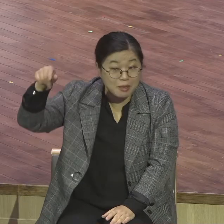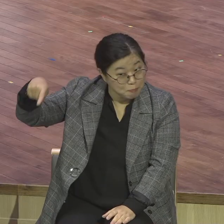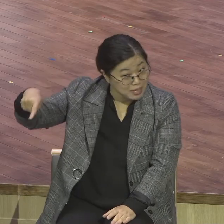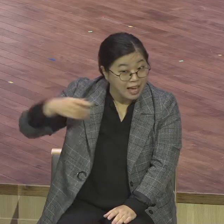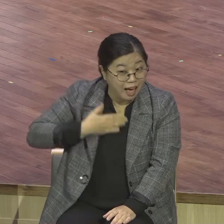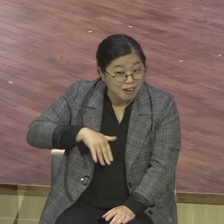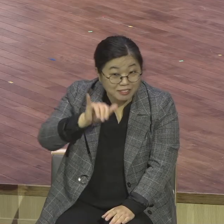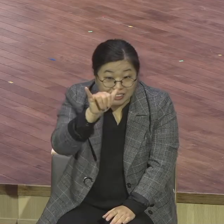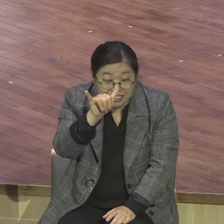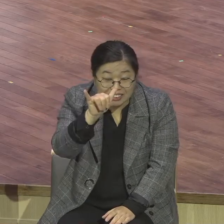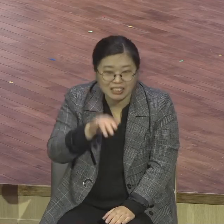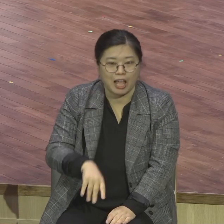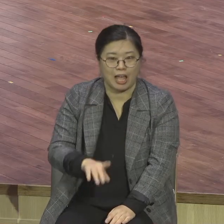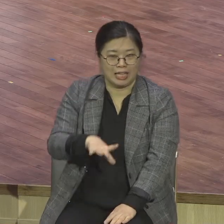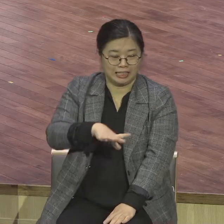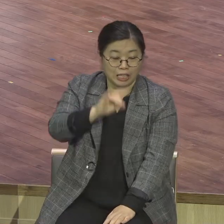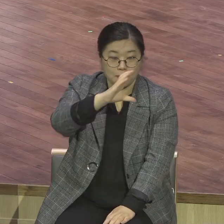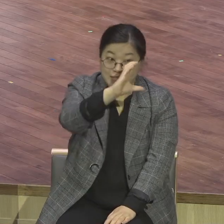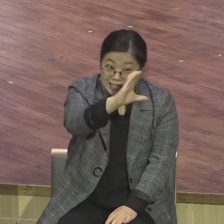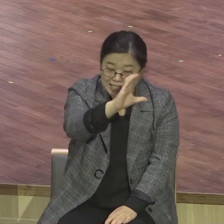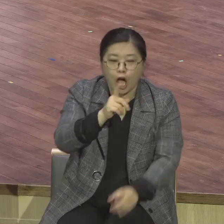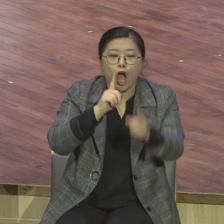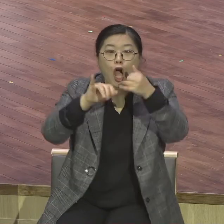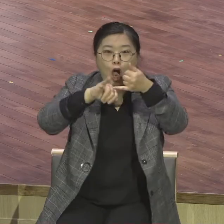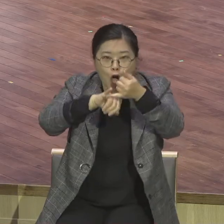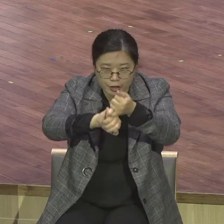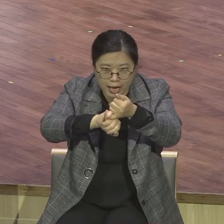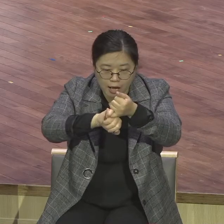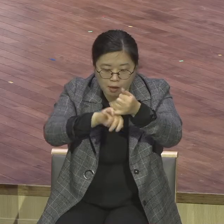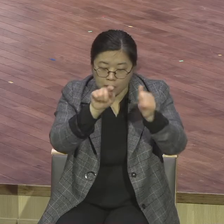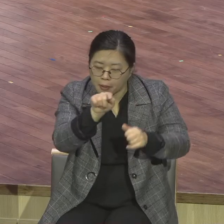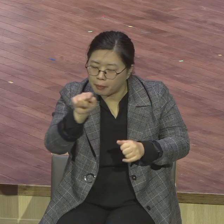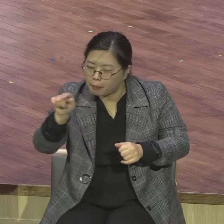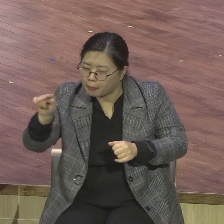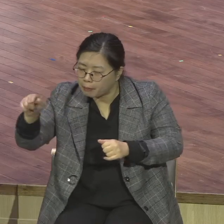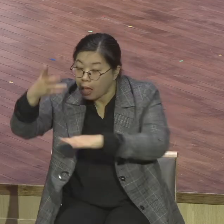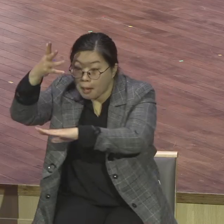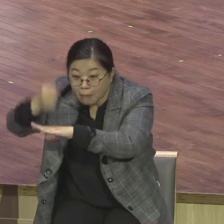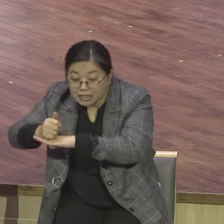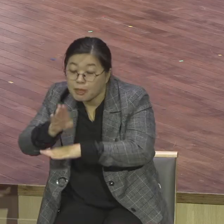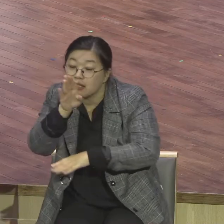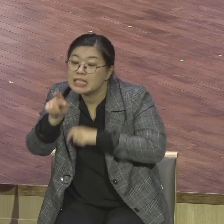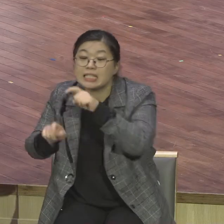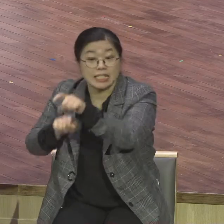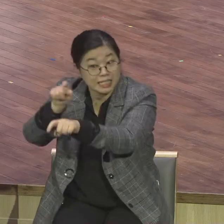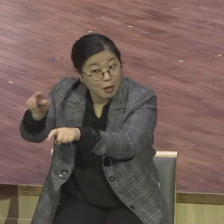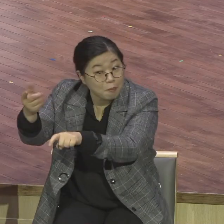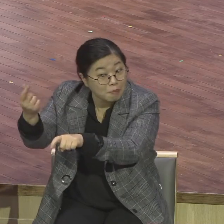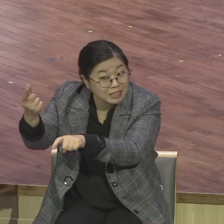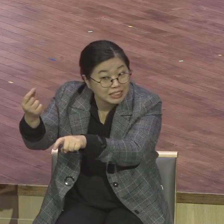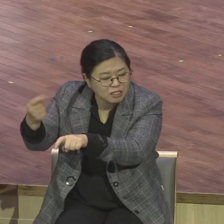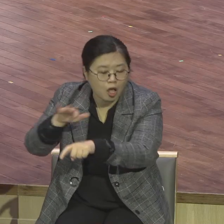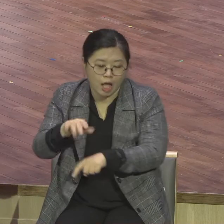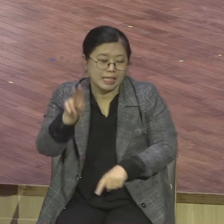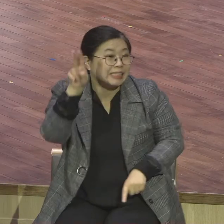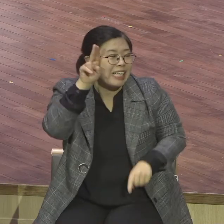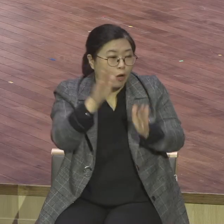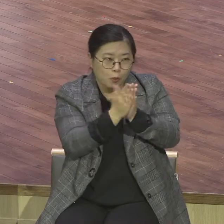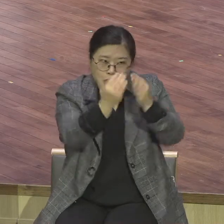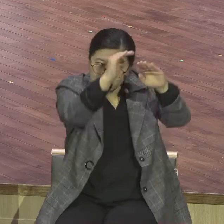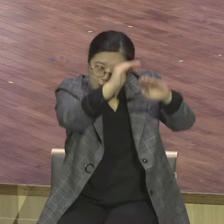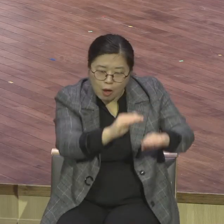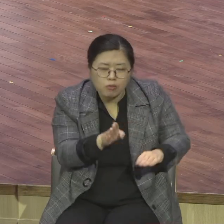커버넌트 언약부터 시작을 해서 프랙티스 마지막 부분 P에 해당되는 겁니다. 말씀을 잘